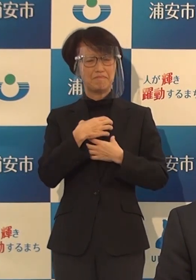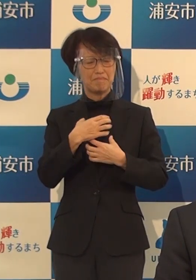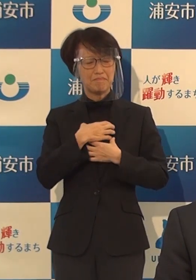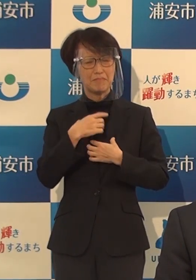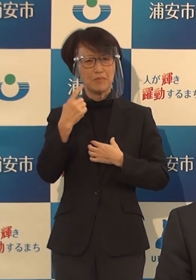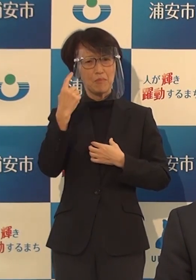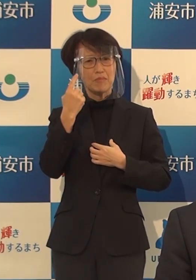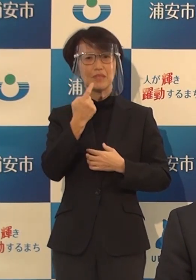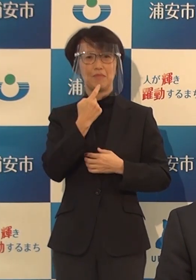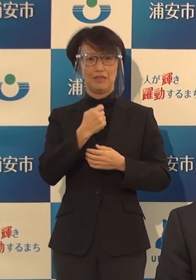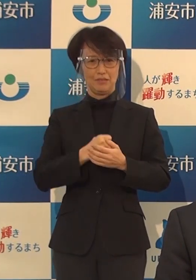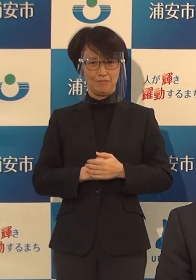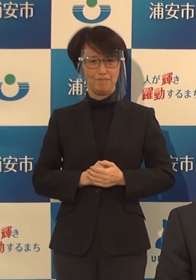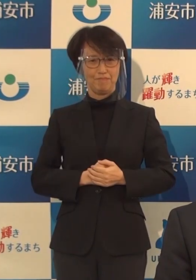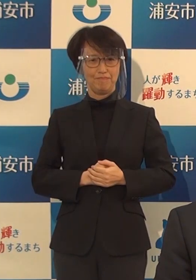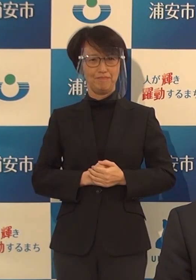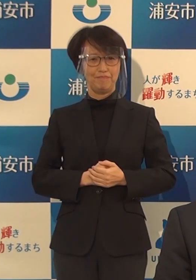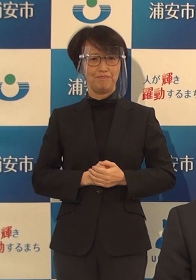じております。